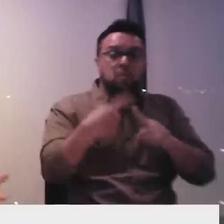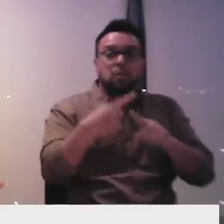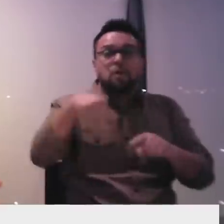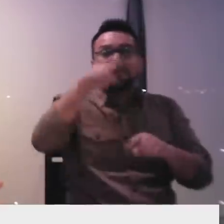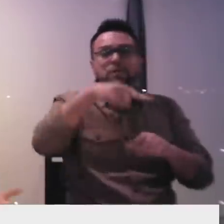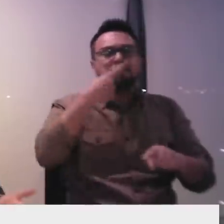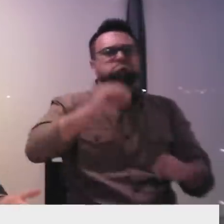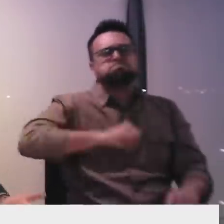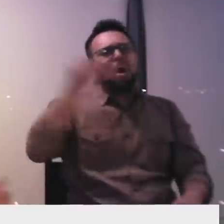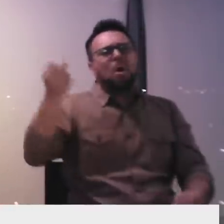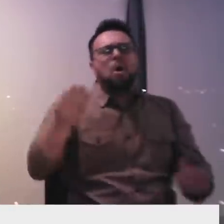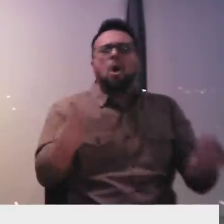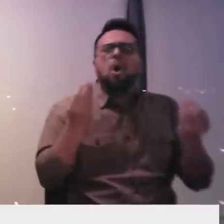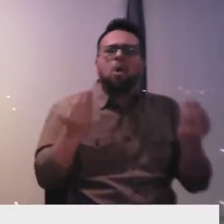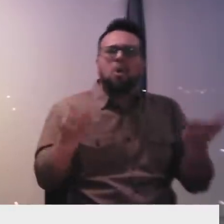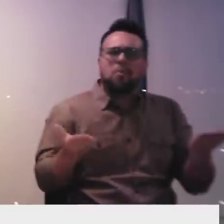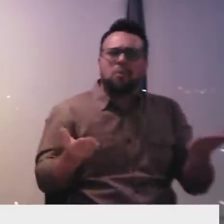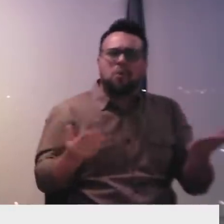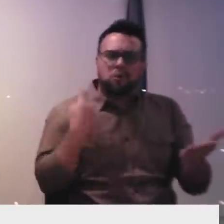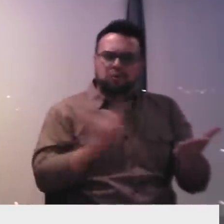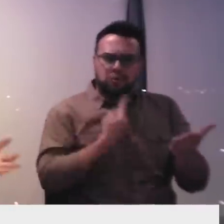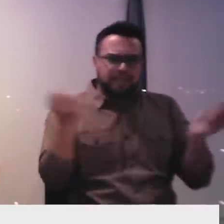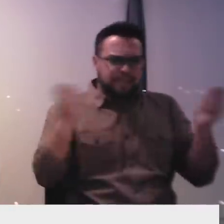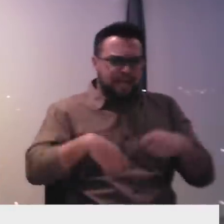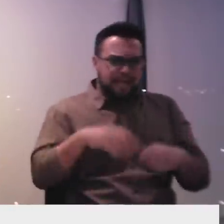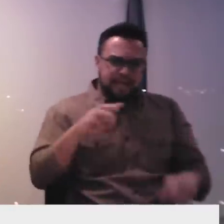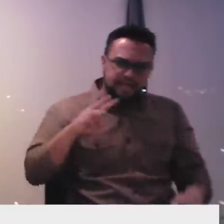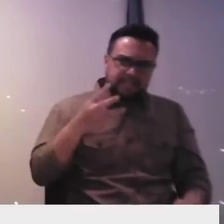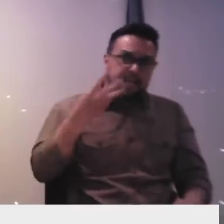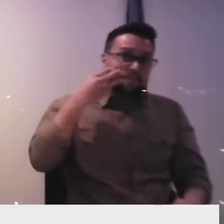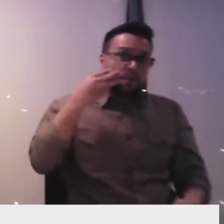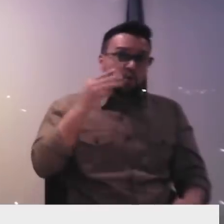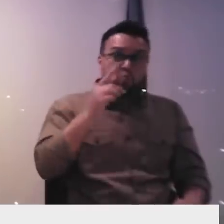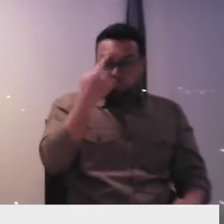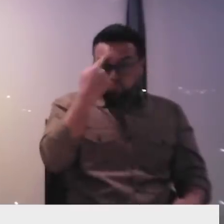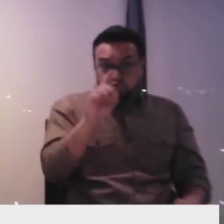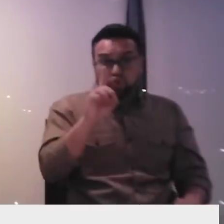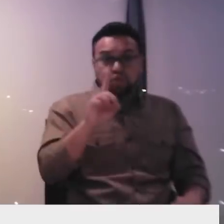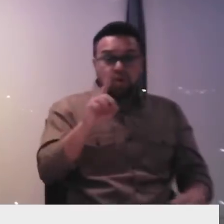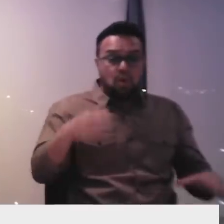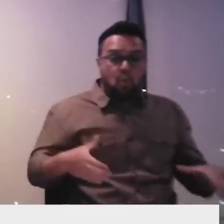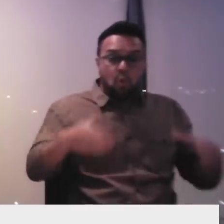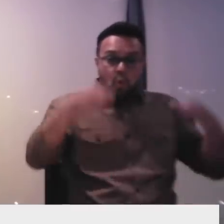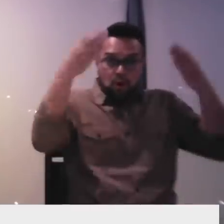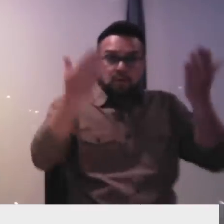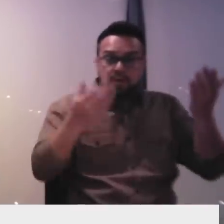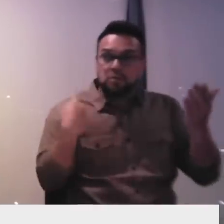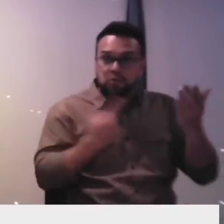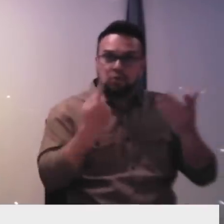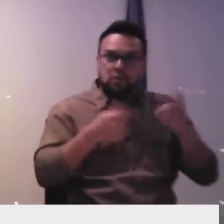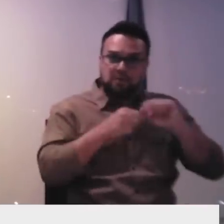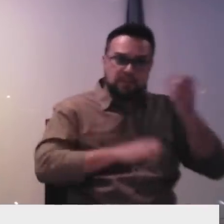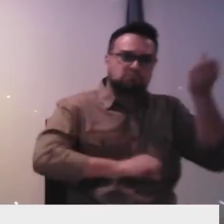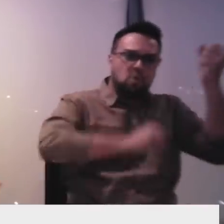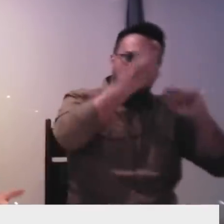ficam indignados. Como é que a gente pode ser autossuficiente, produzir 3 milhões de barris por dia? Somos autossuficientes, né? Está ali no limite, ali,